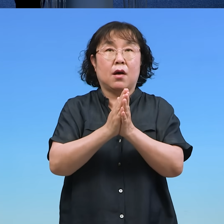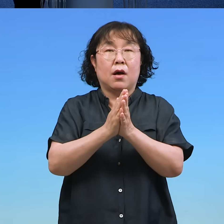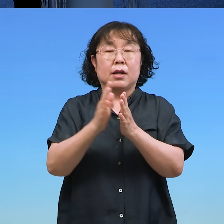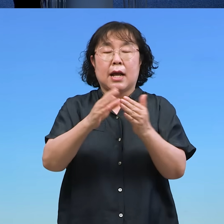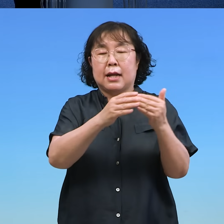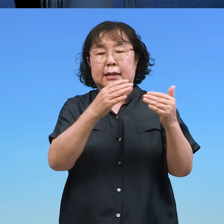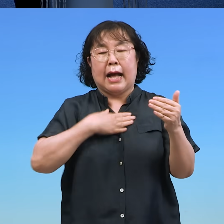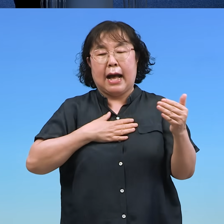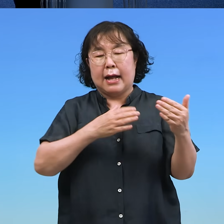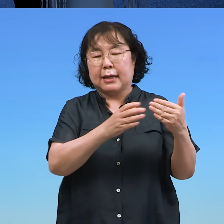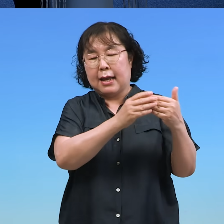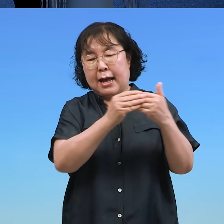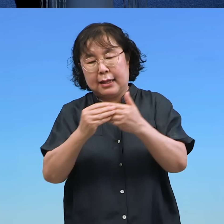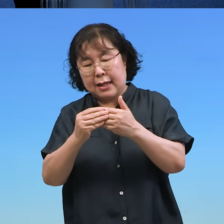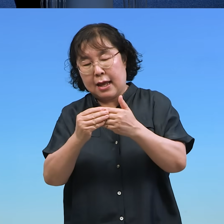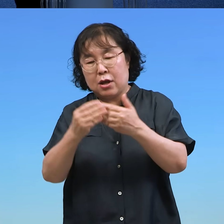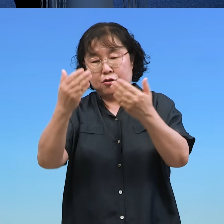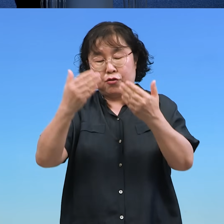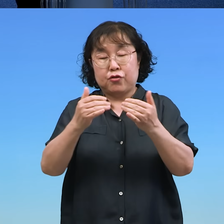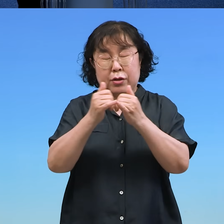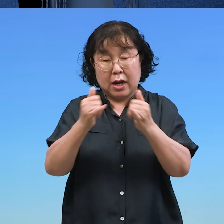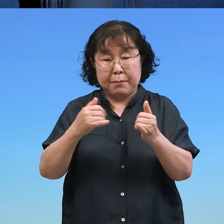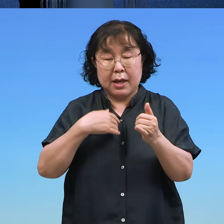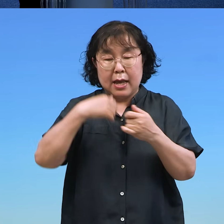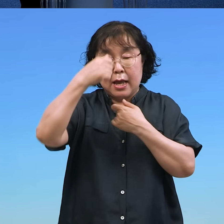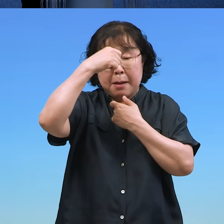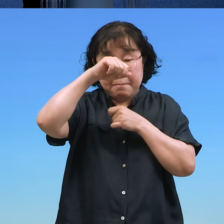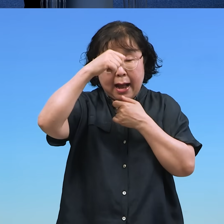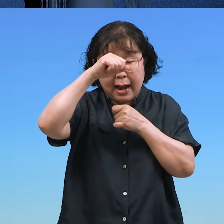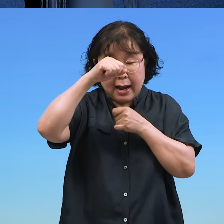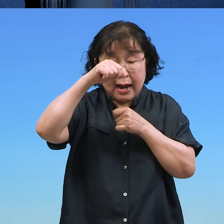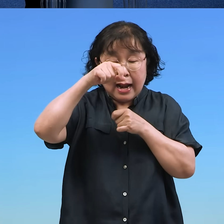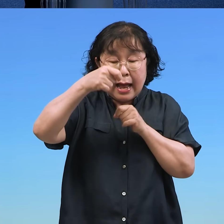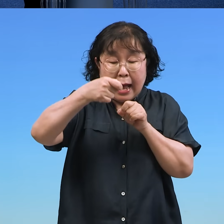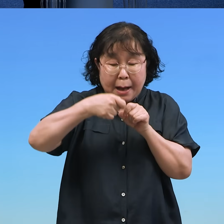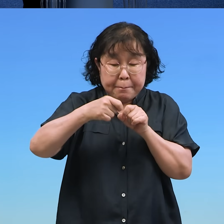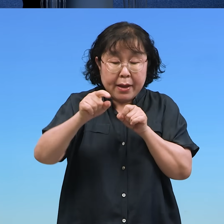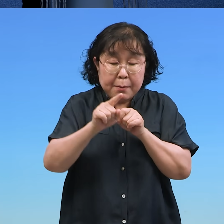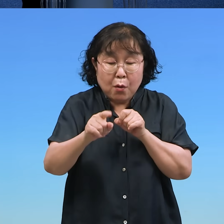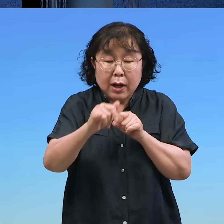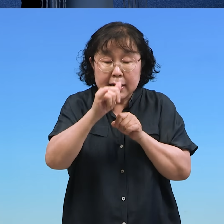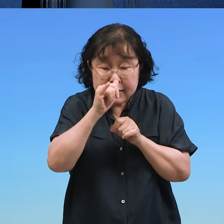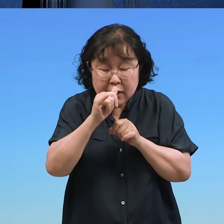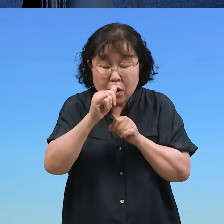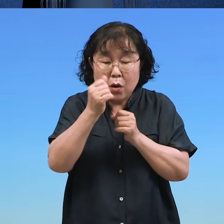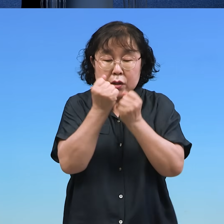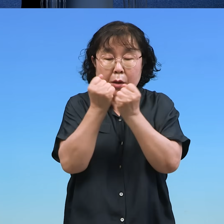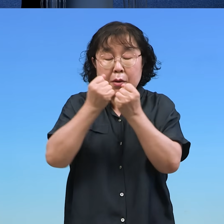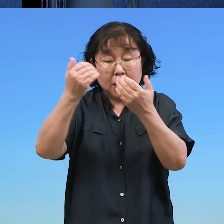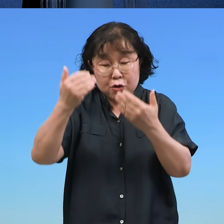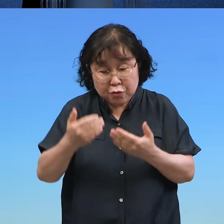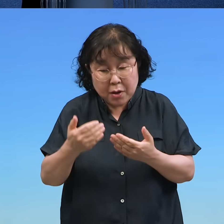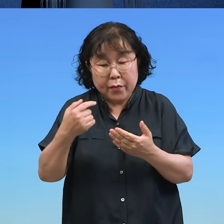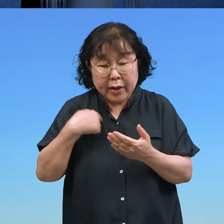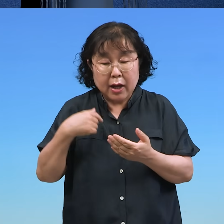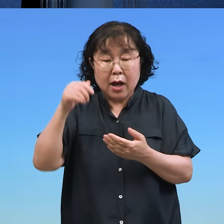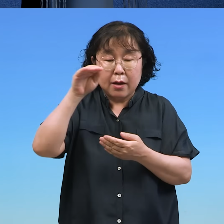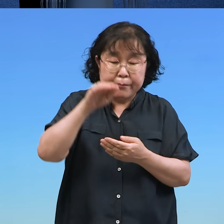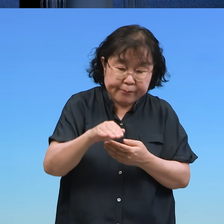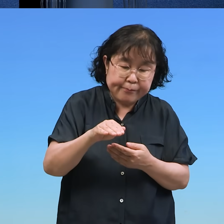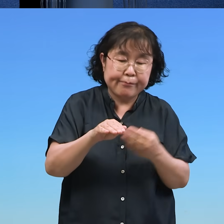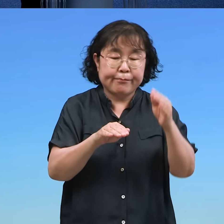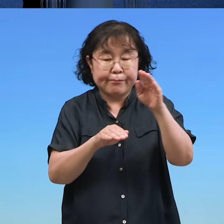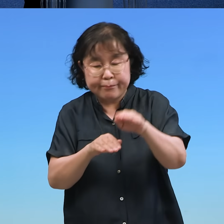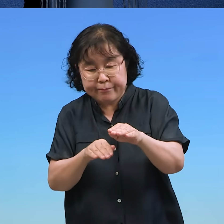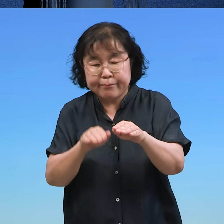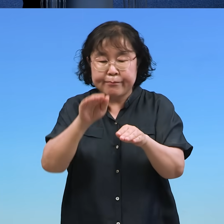그저 안내하시는 분이 발 앞에 뭐가 있습니다 이렇게 인도해 주시는 대로 한 걸음 한 걸음 가다가 보면